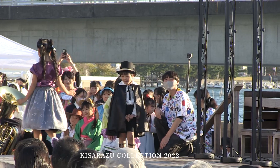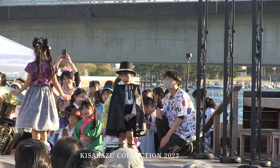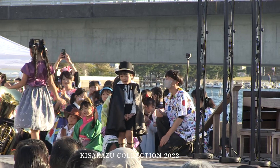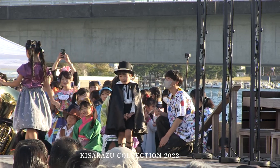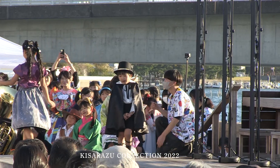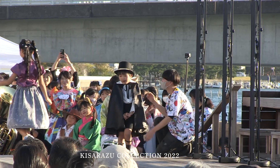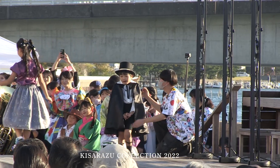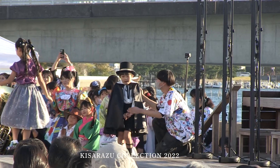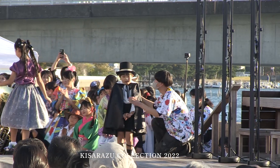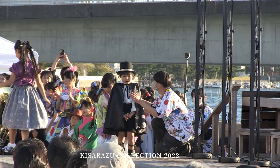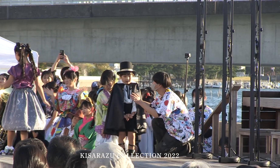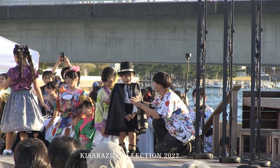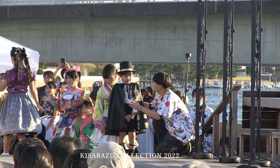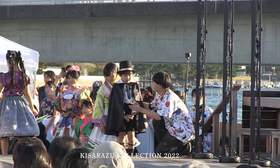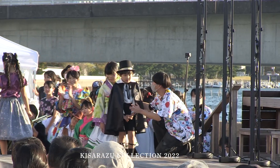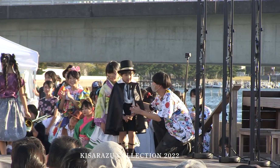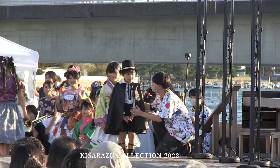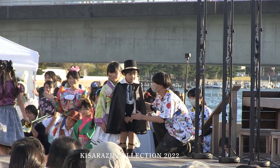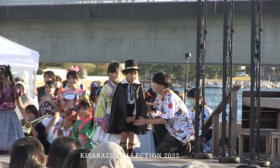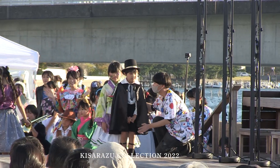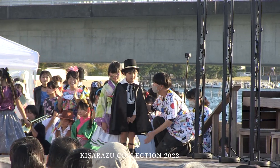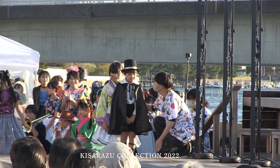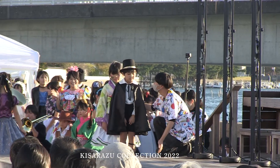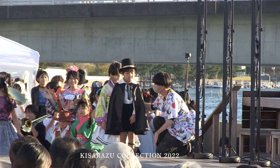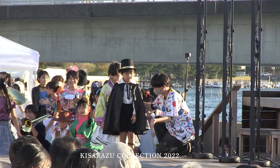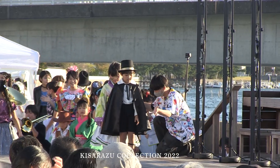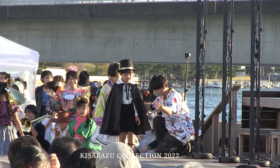優雅なれいなちゃん、ありがとうございました。